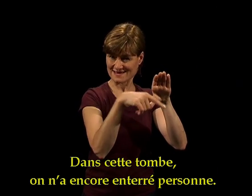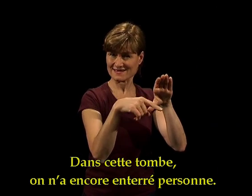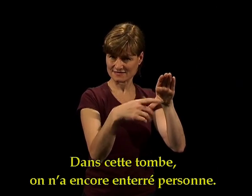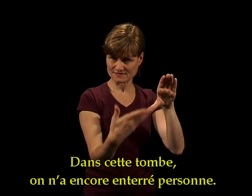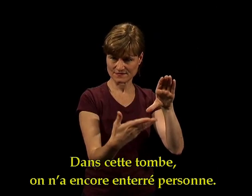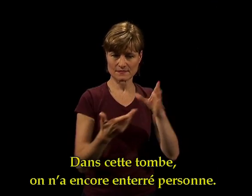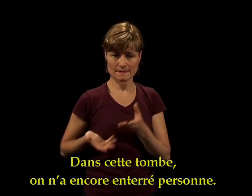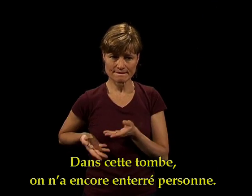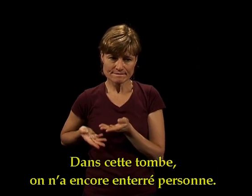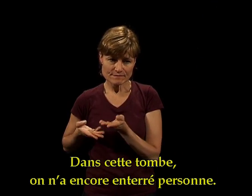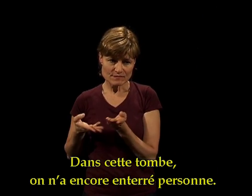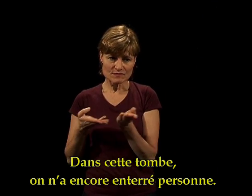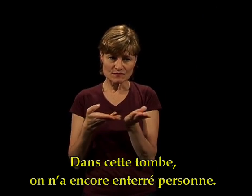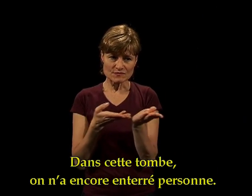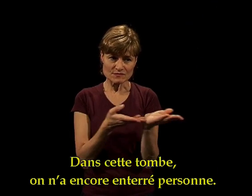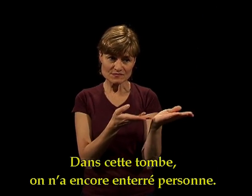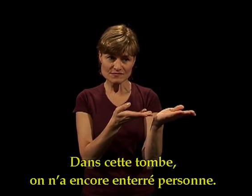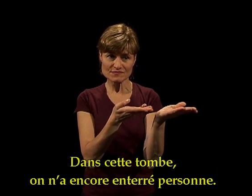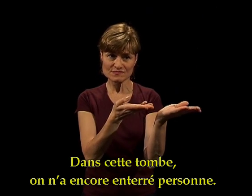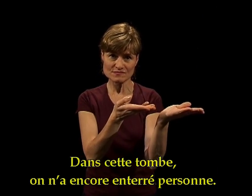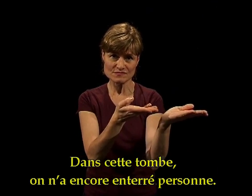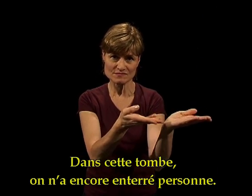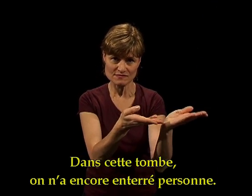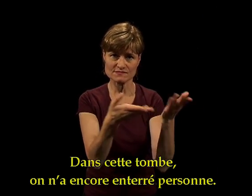Dans cette tombe, on n'a encore enterré personne.